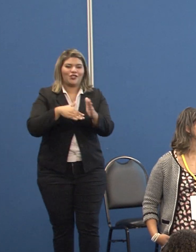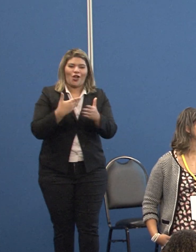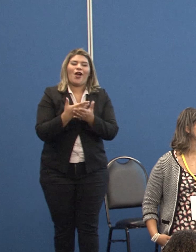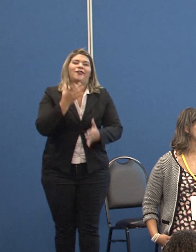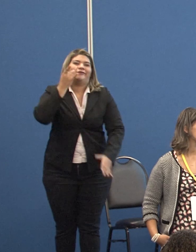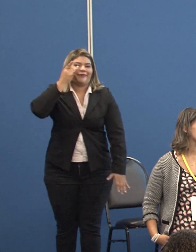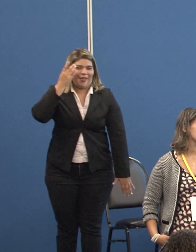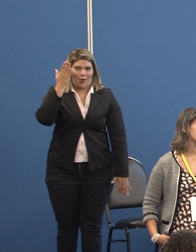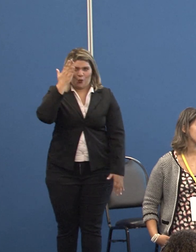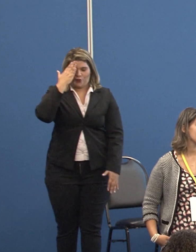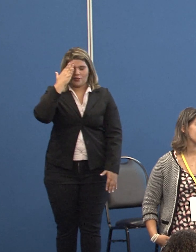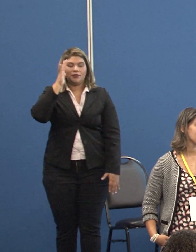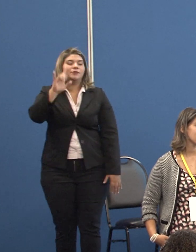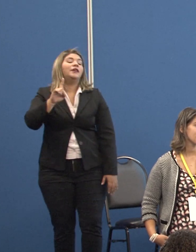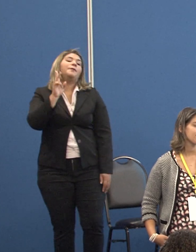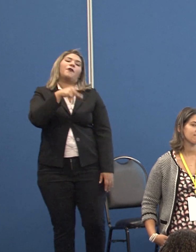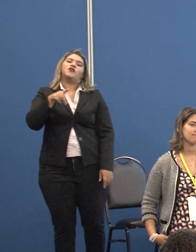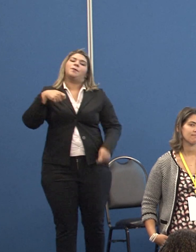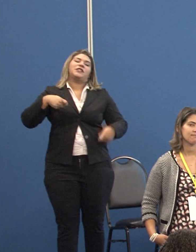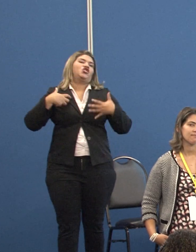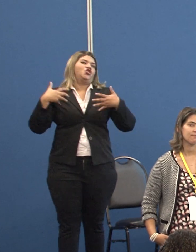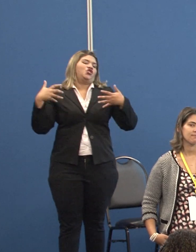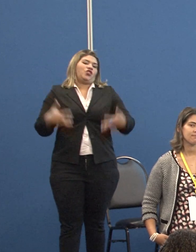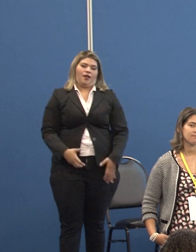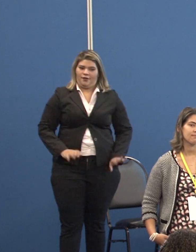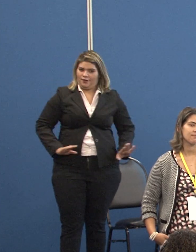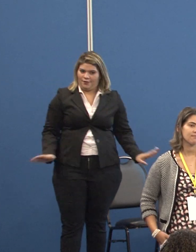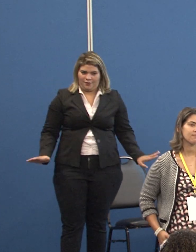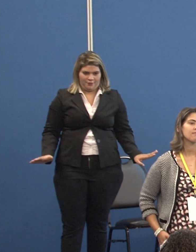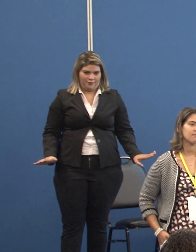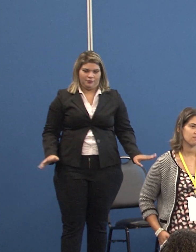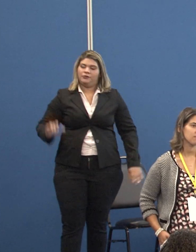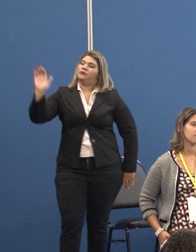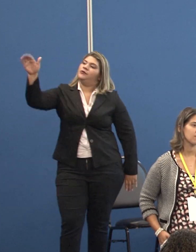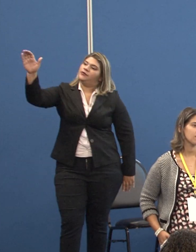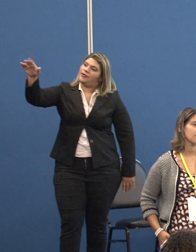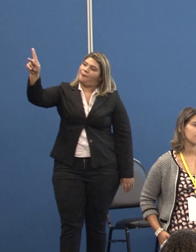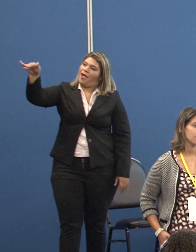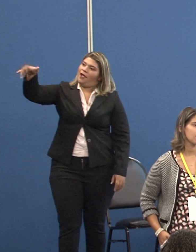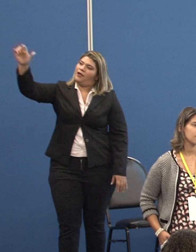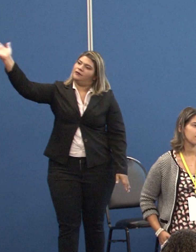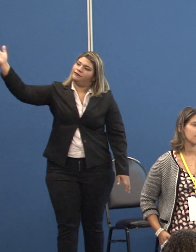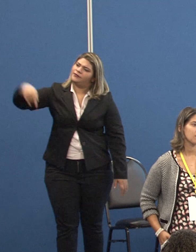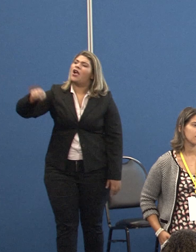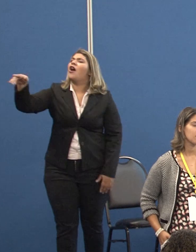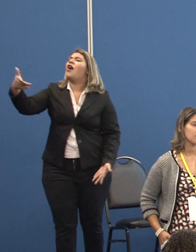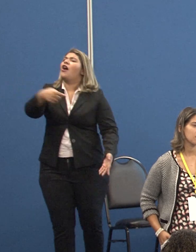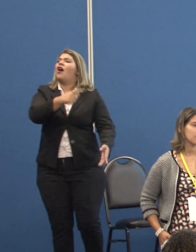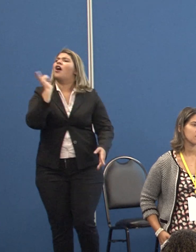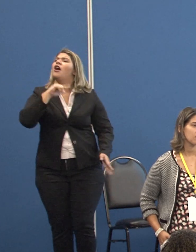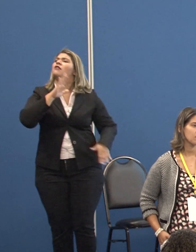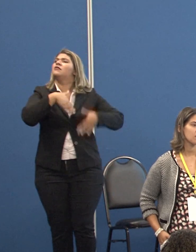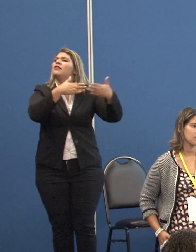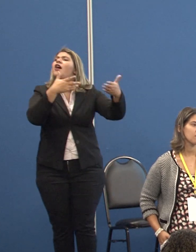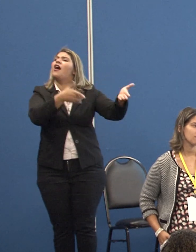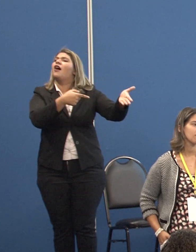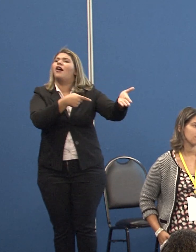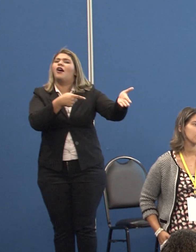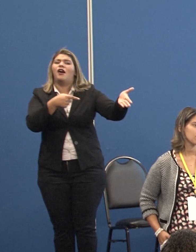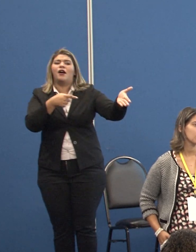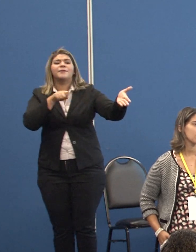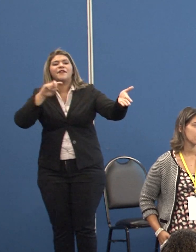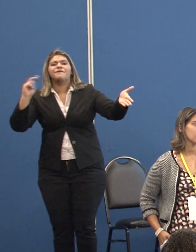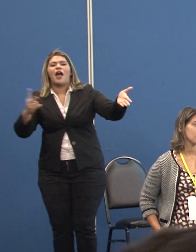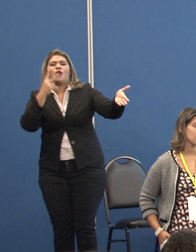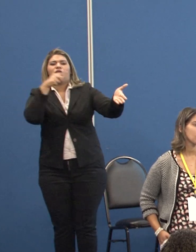ser incansáveis. Todas as reuniões de pais, a gente chamar essa família e falar, olha quanto o seu filho avançou. A questão da valorização